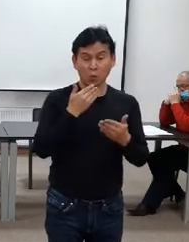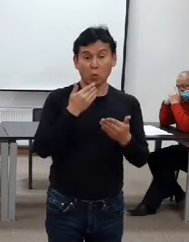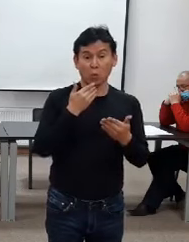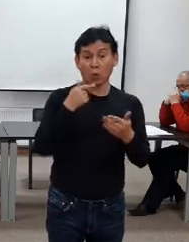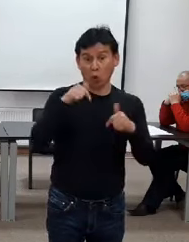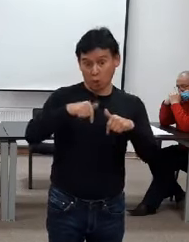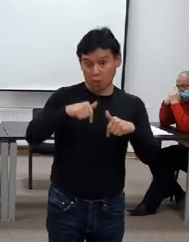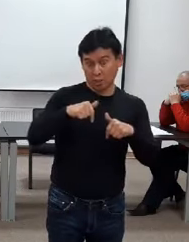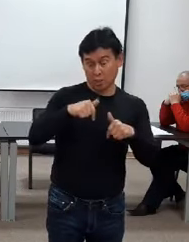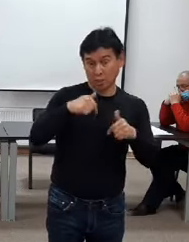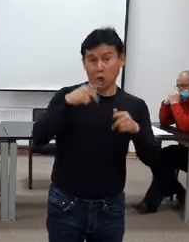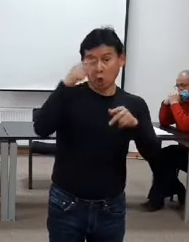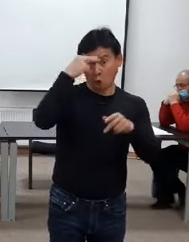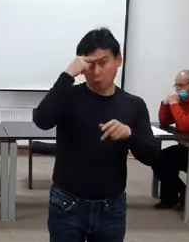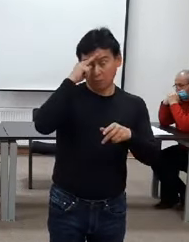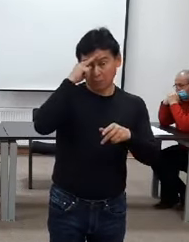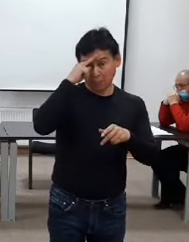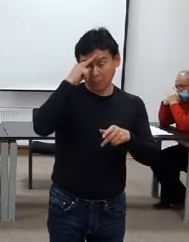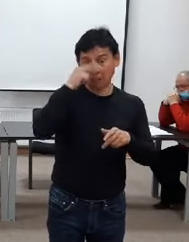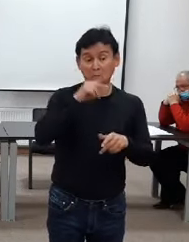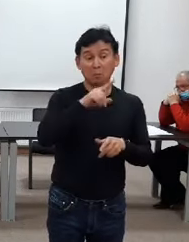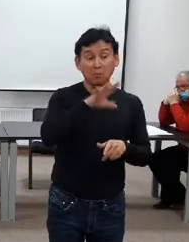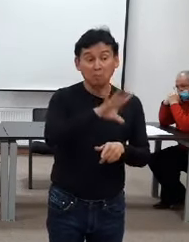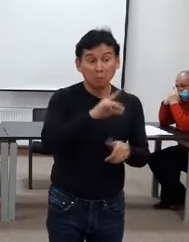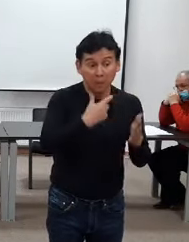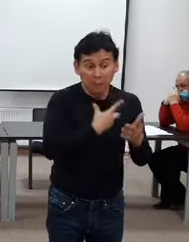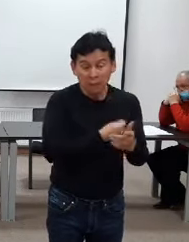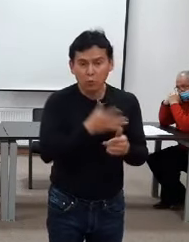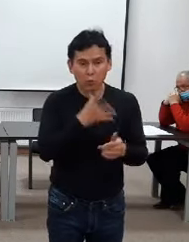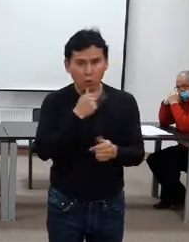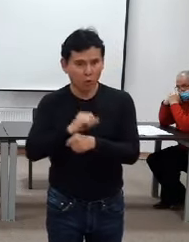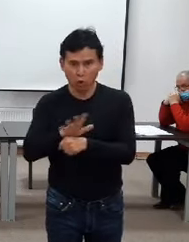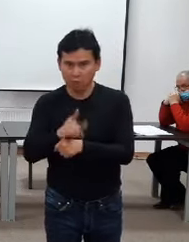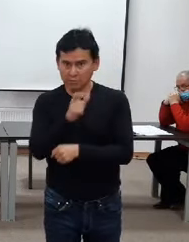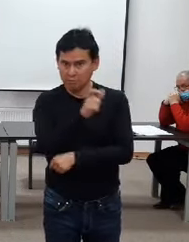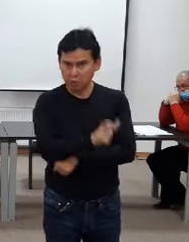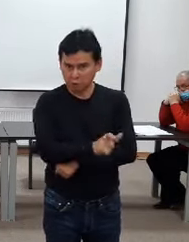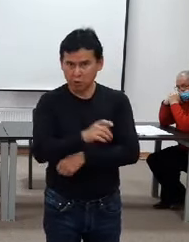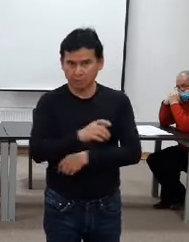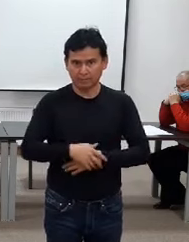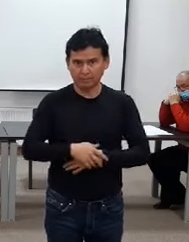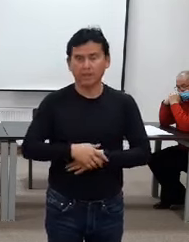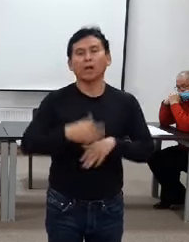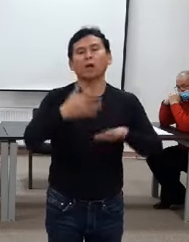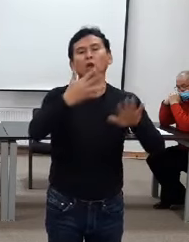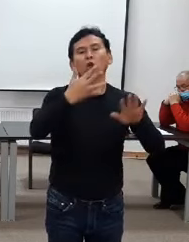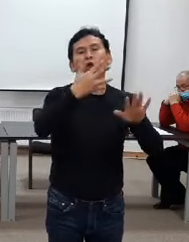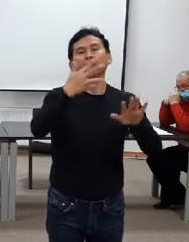en la región de Aysén, en el Hospital Regional de Coyhaique. Por lo tanto, tenemos